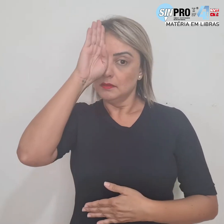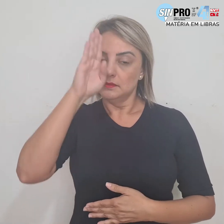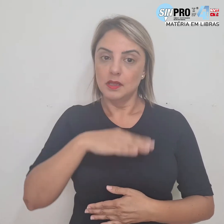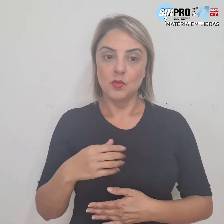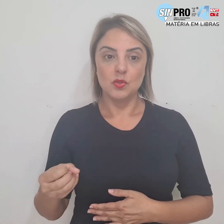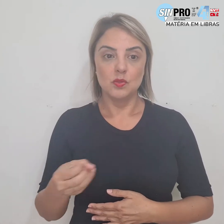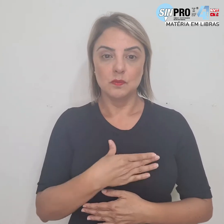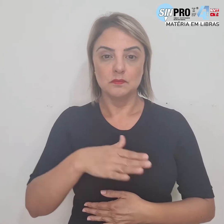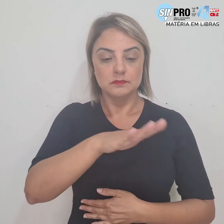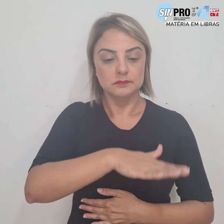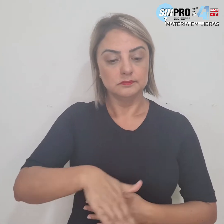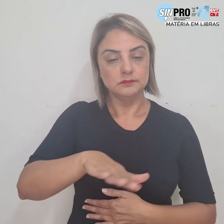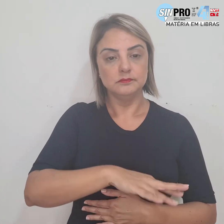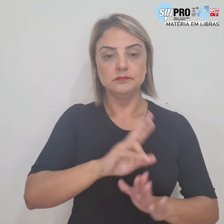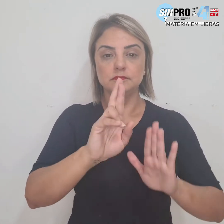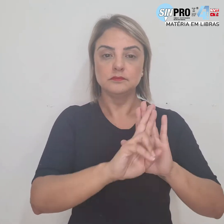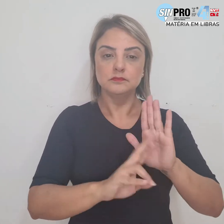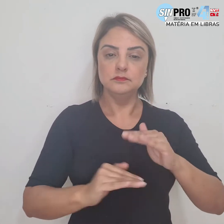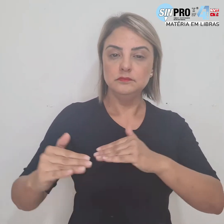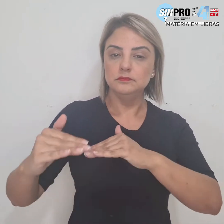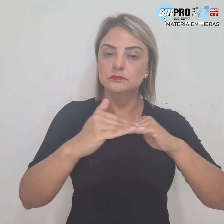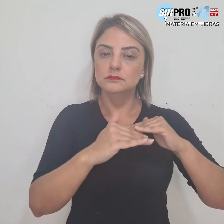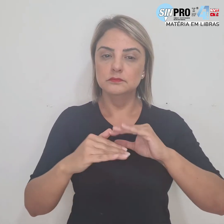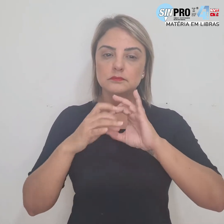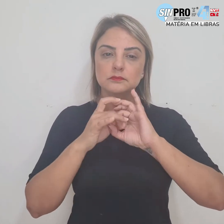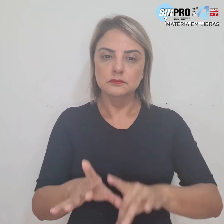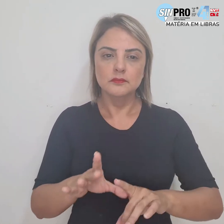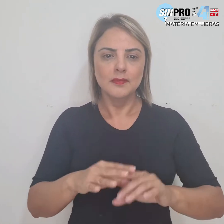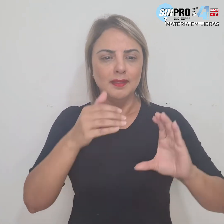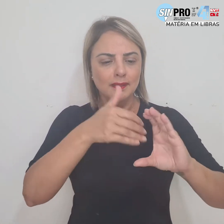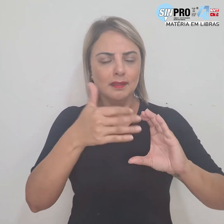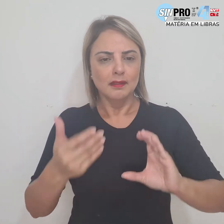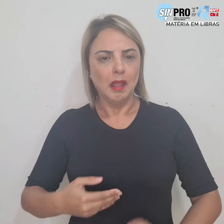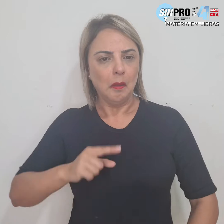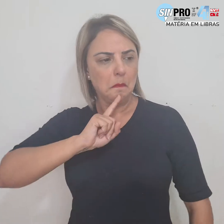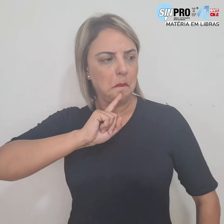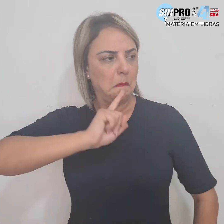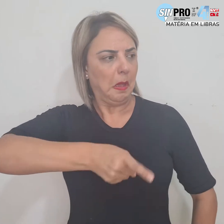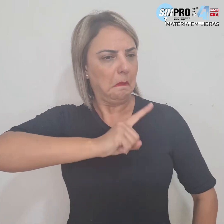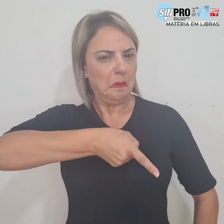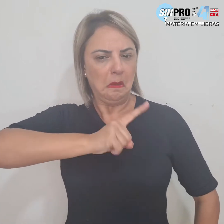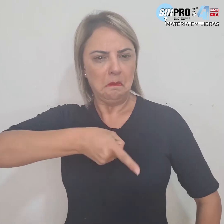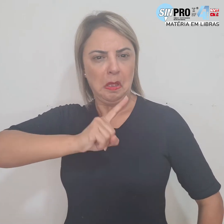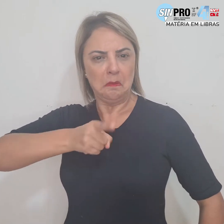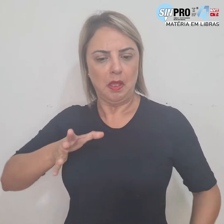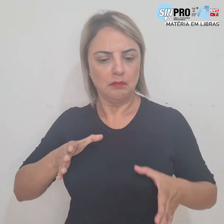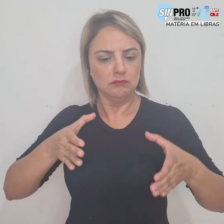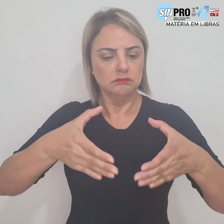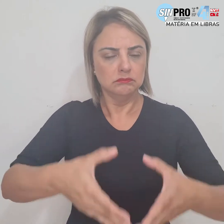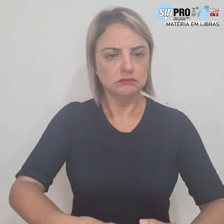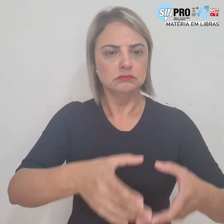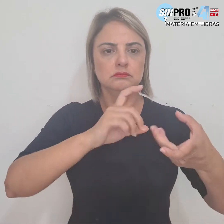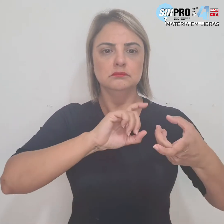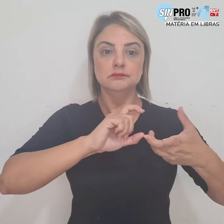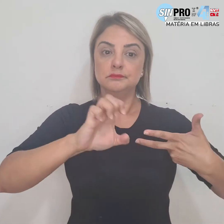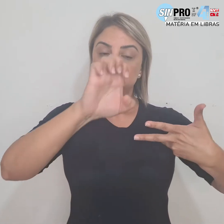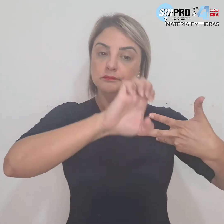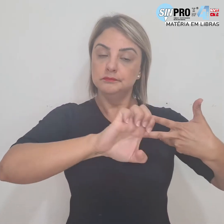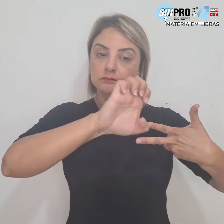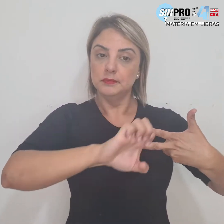são inéditas no âmbito do regime democrático e trazem caráter autoritário e concentrador ao Executivo,